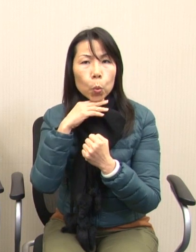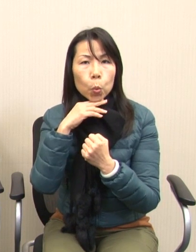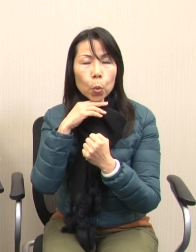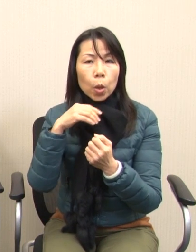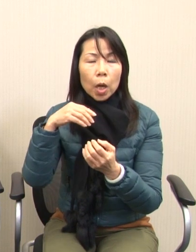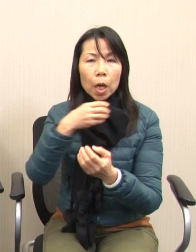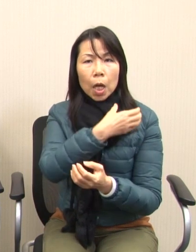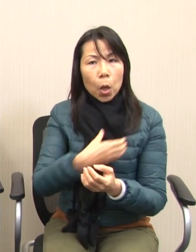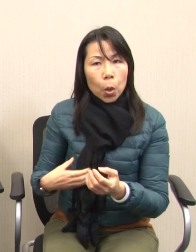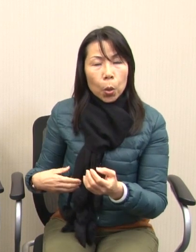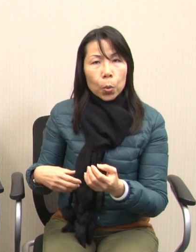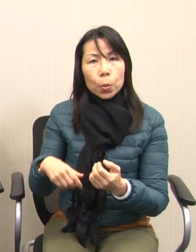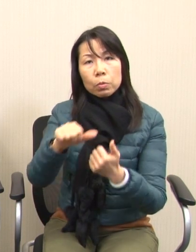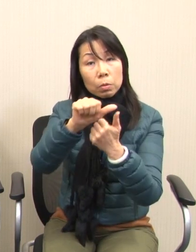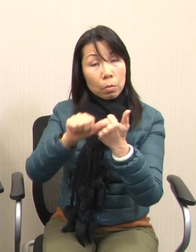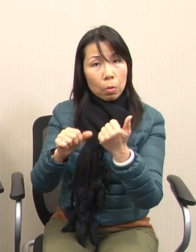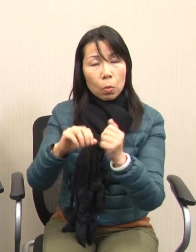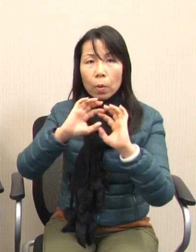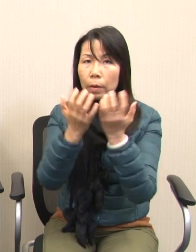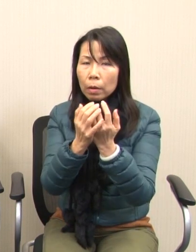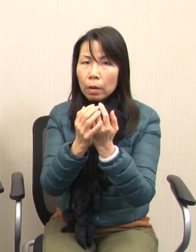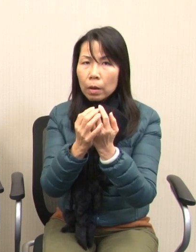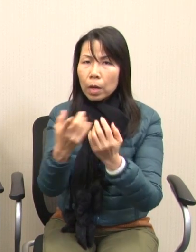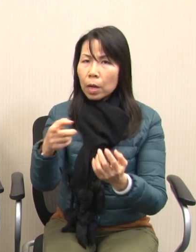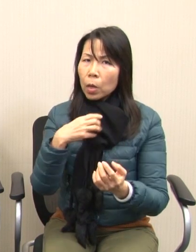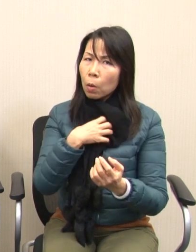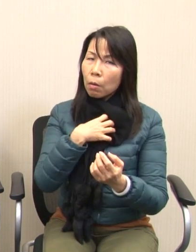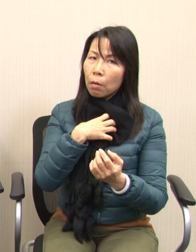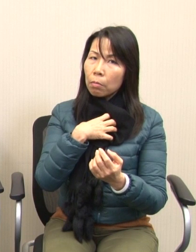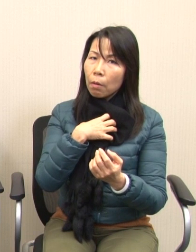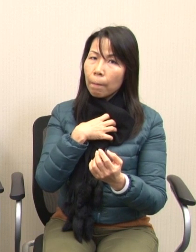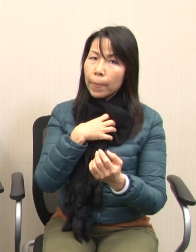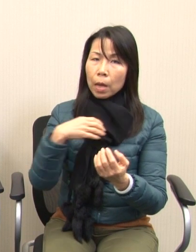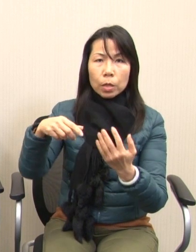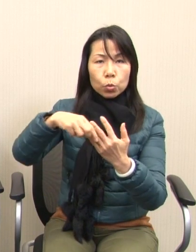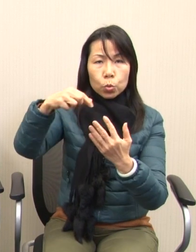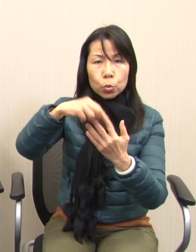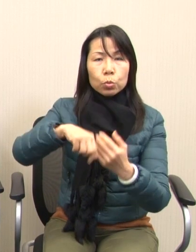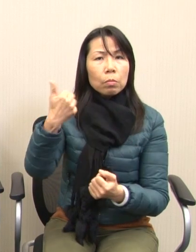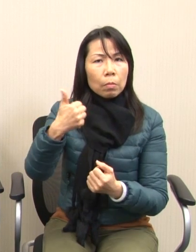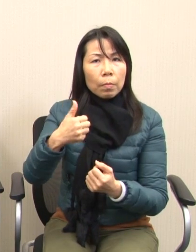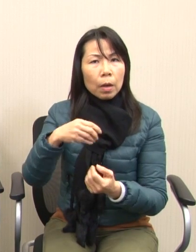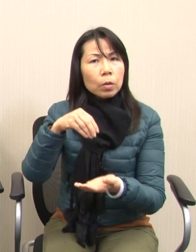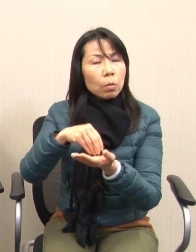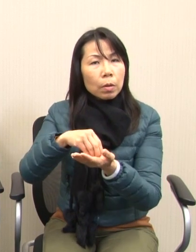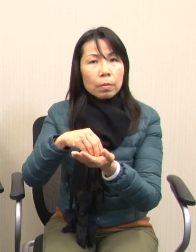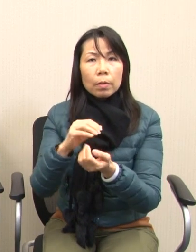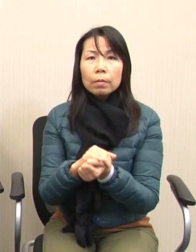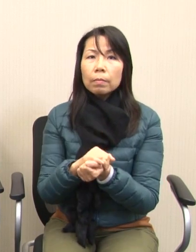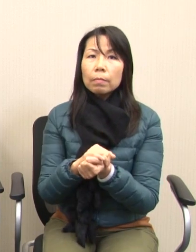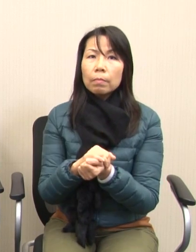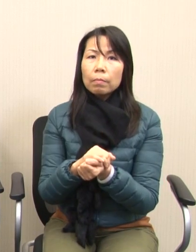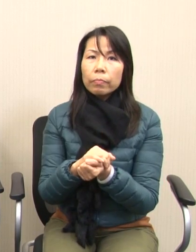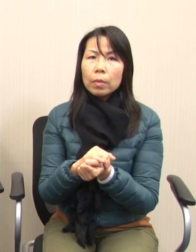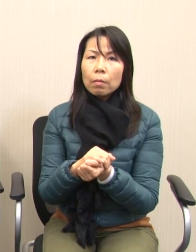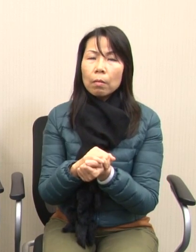你覺得你嗰20多萬選民選到你之後，你覺得好重要嘅，咁我想問。我